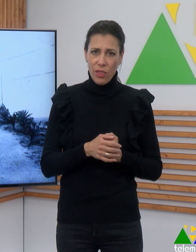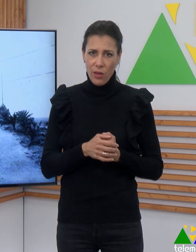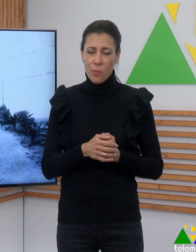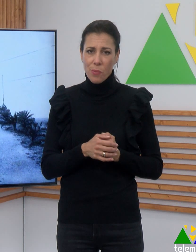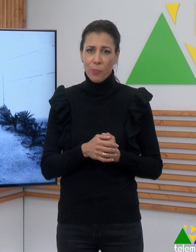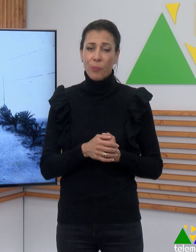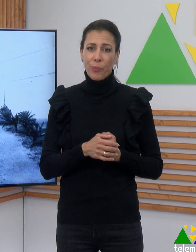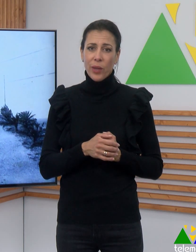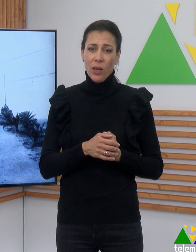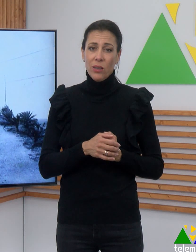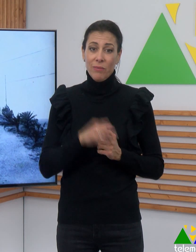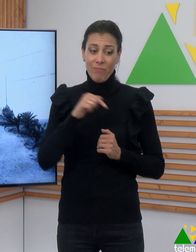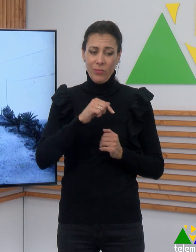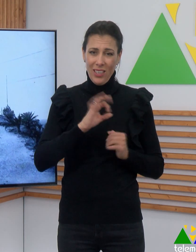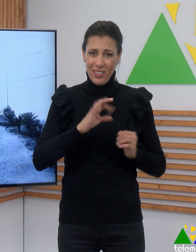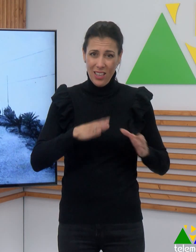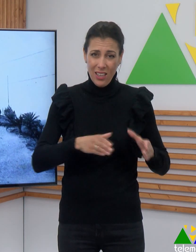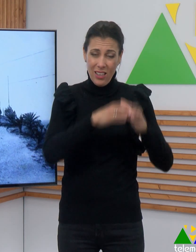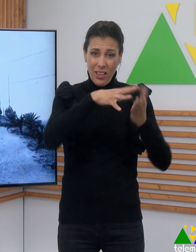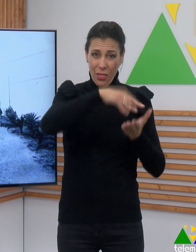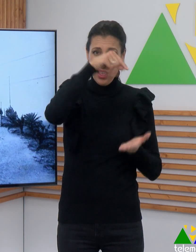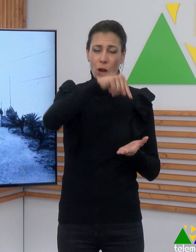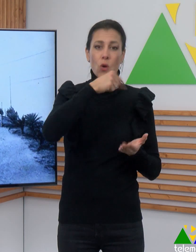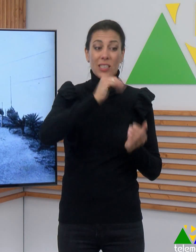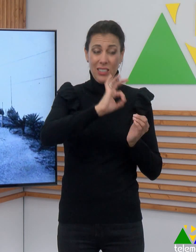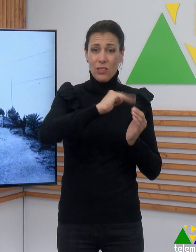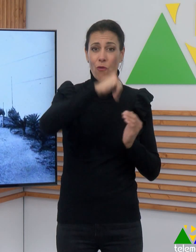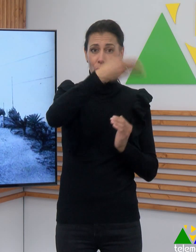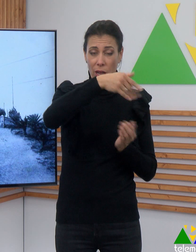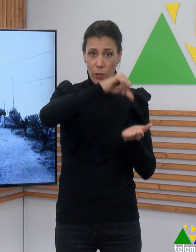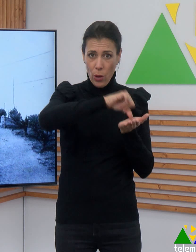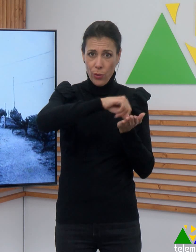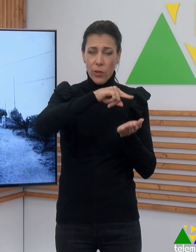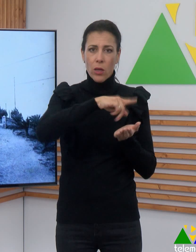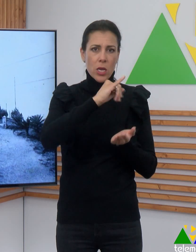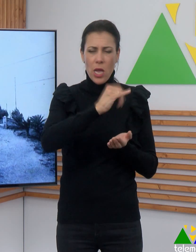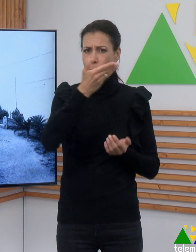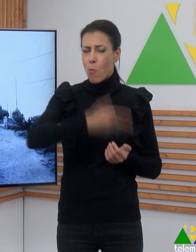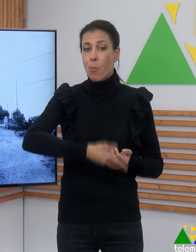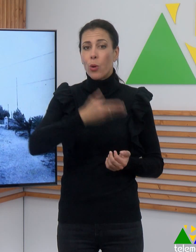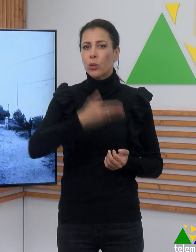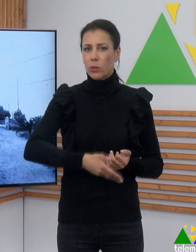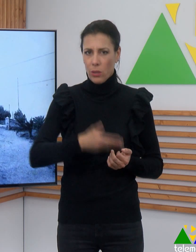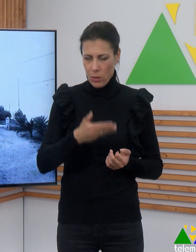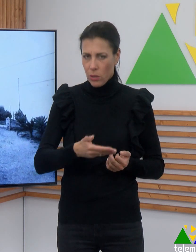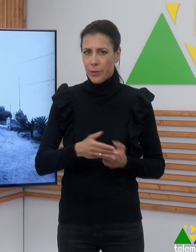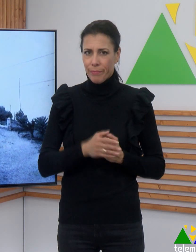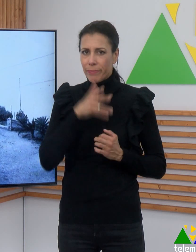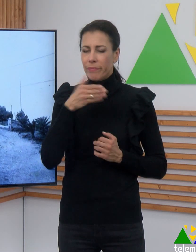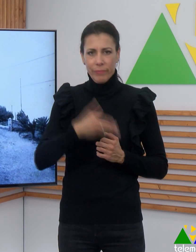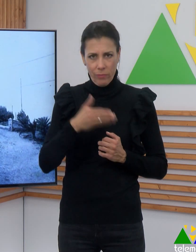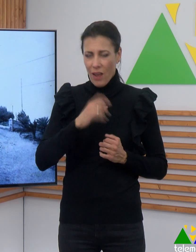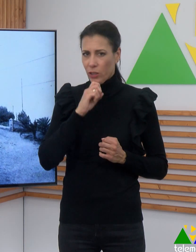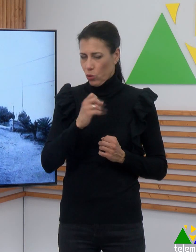de este cerro que está a las afueras de la ciudad y que tiene una importancia tremenda.